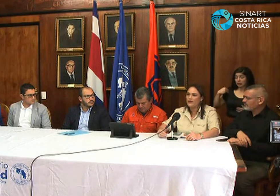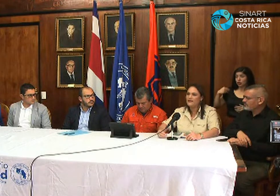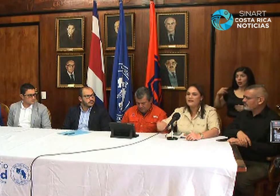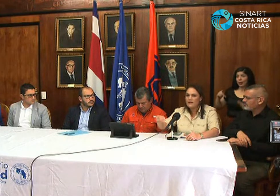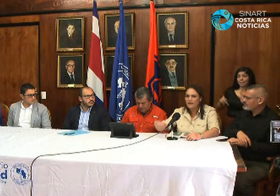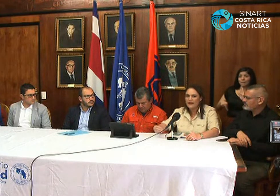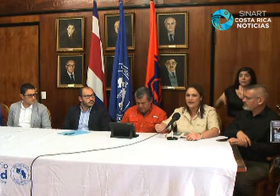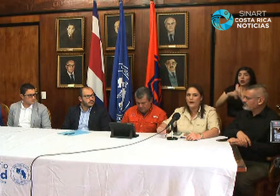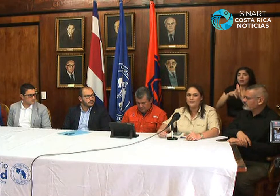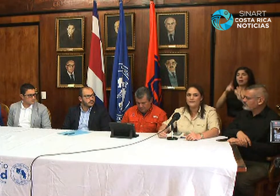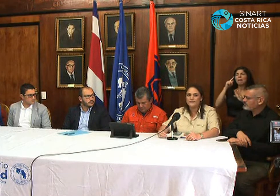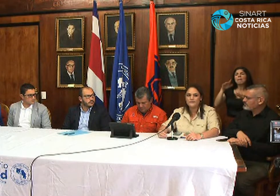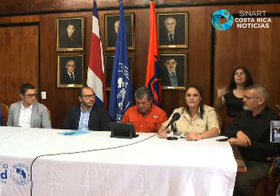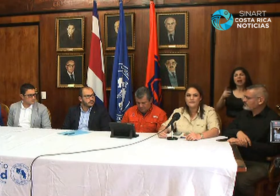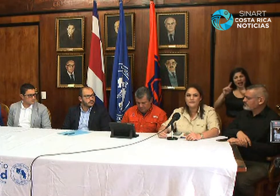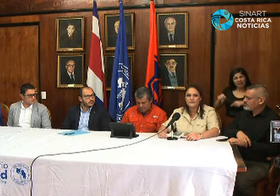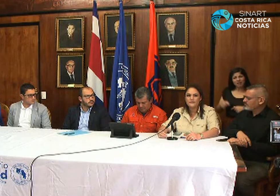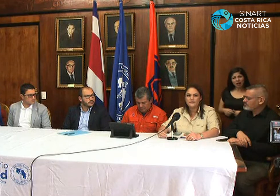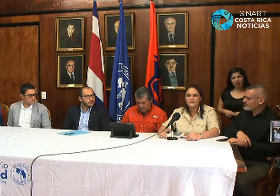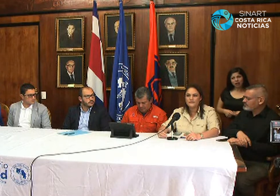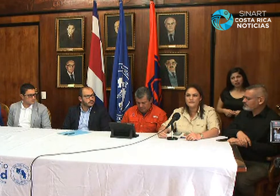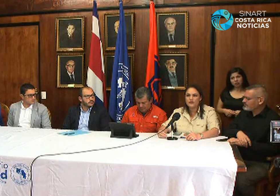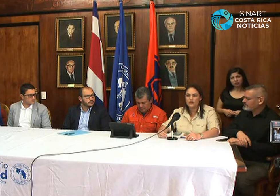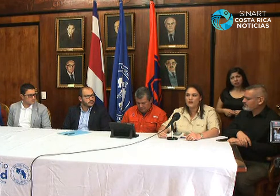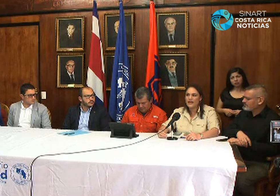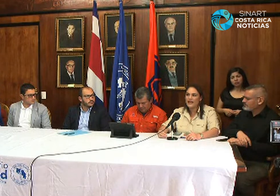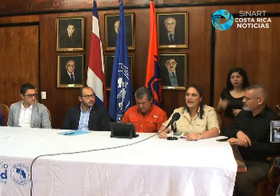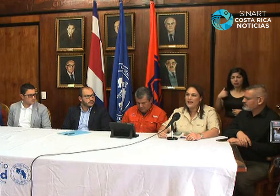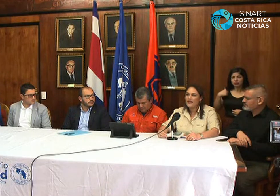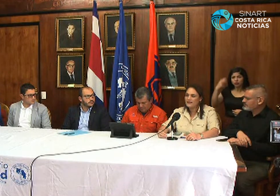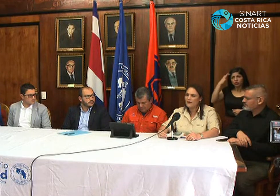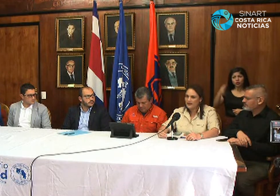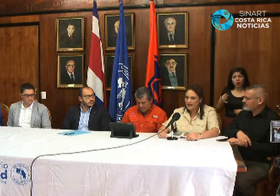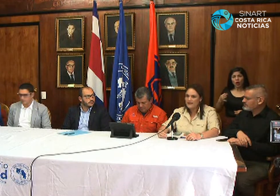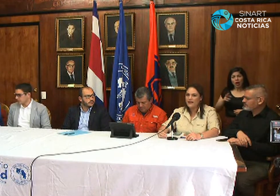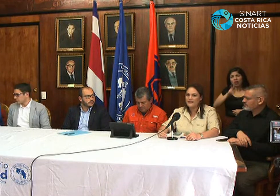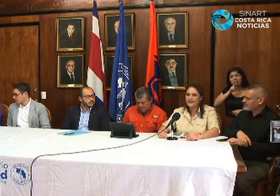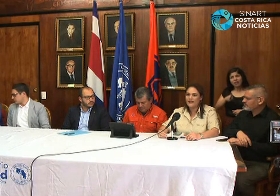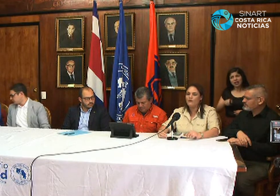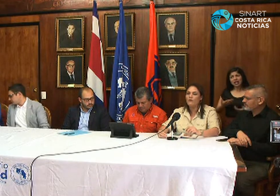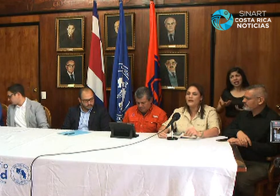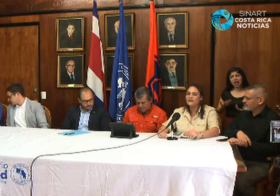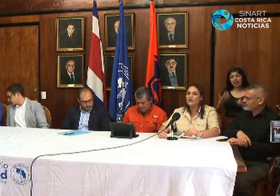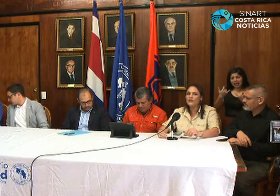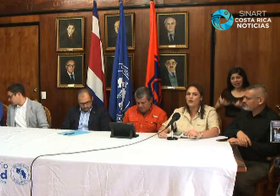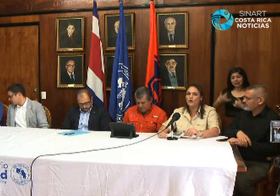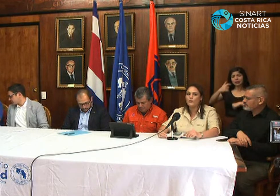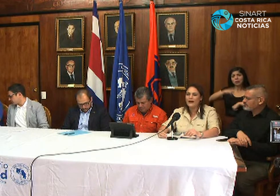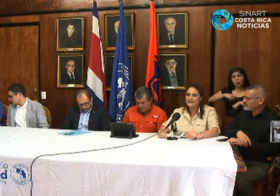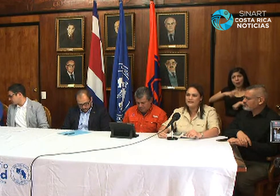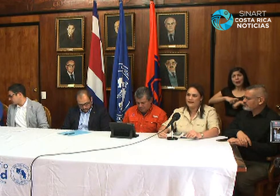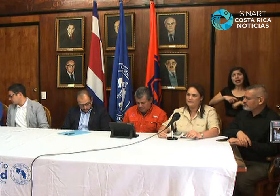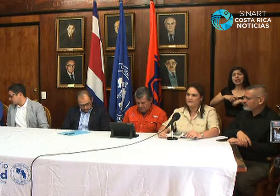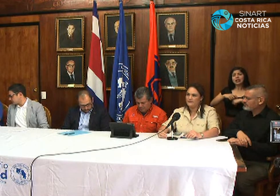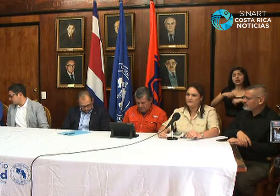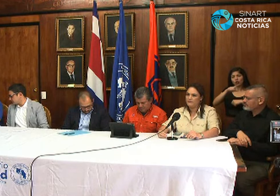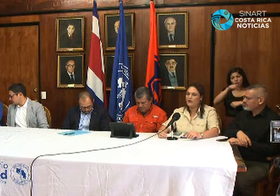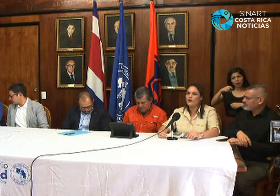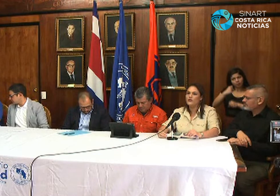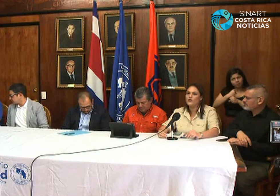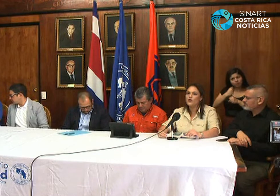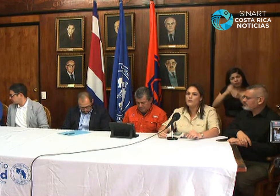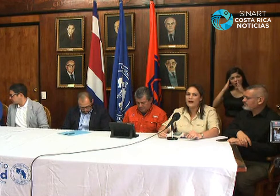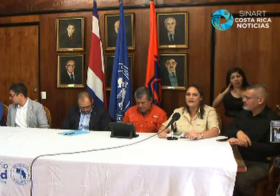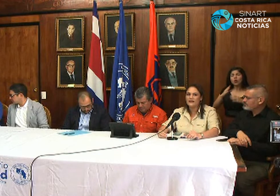están prohibidas, ¿para qué van? Yo creo que de verdad es el momento de ocuparse,